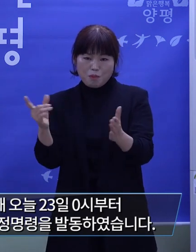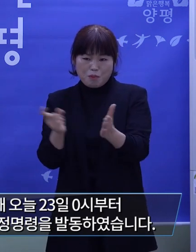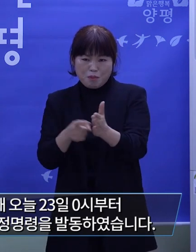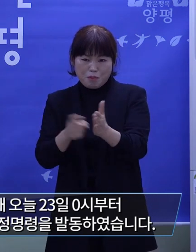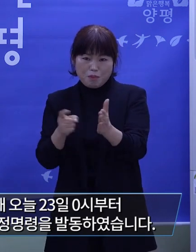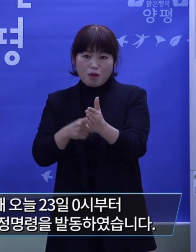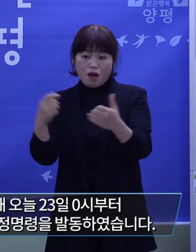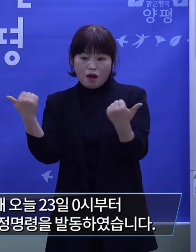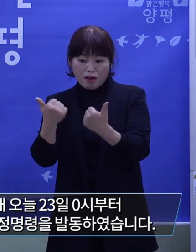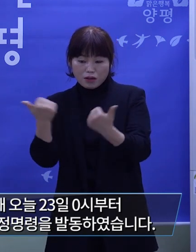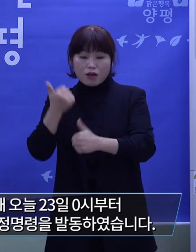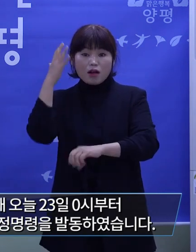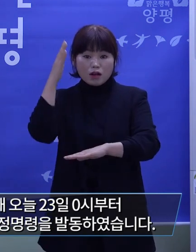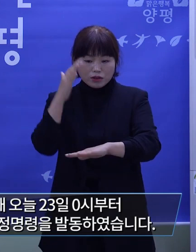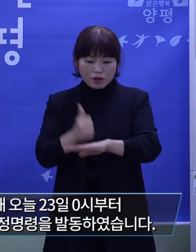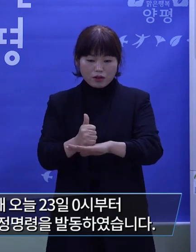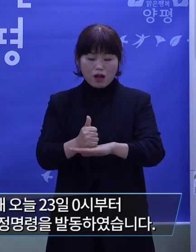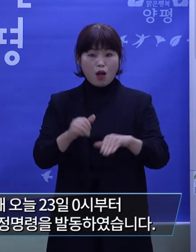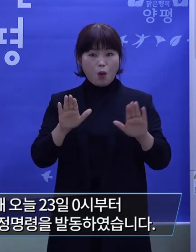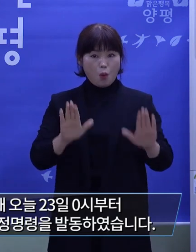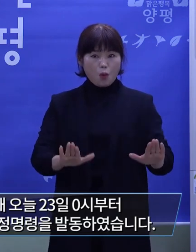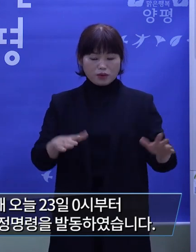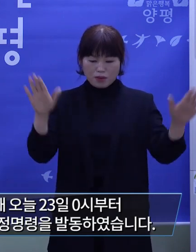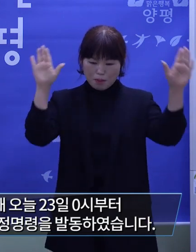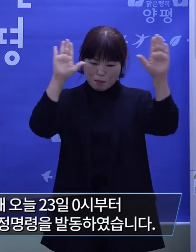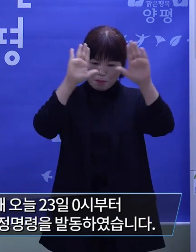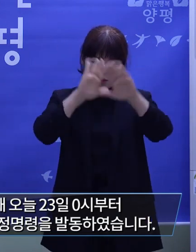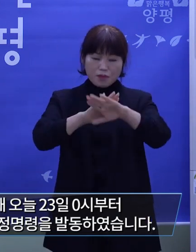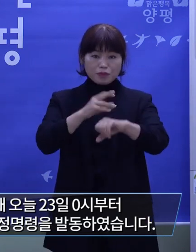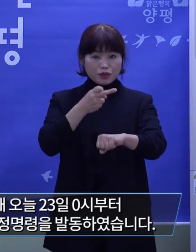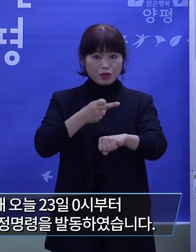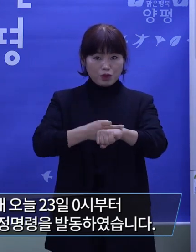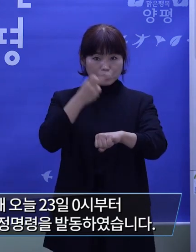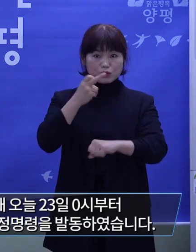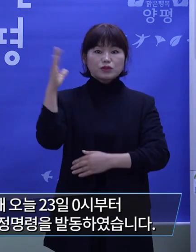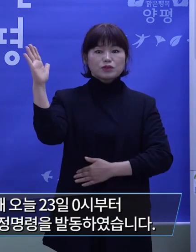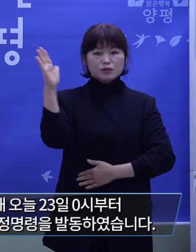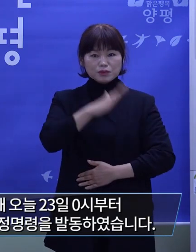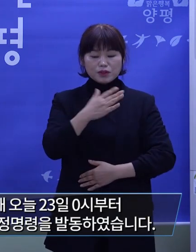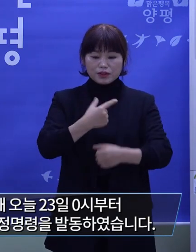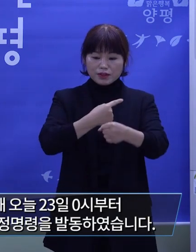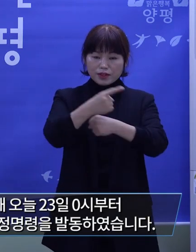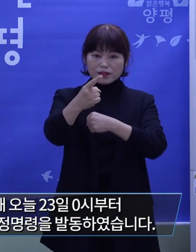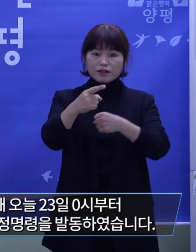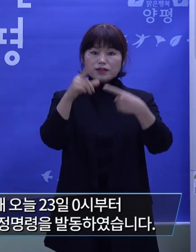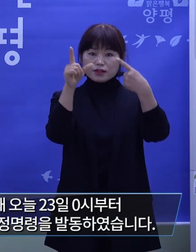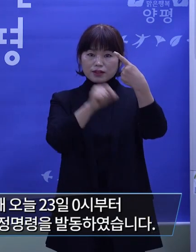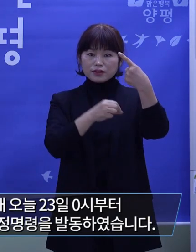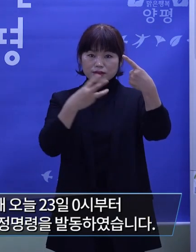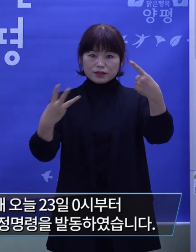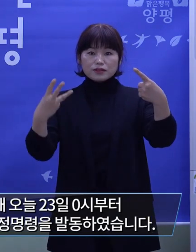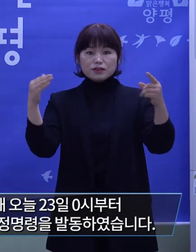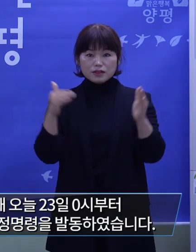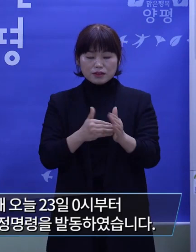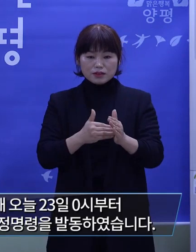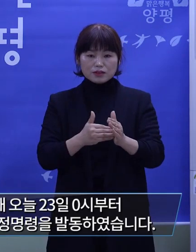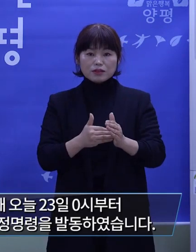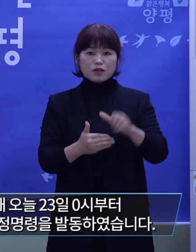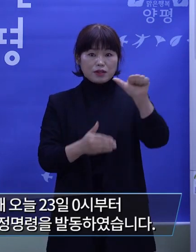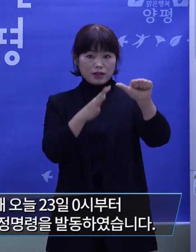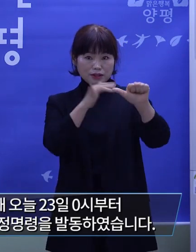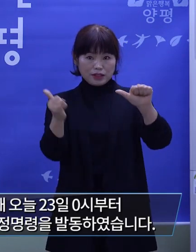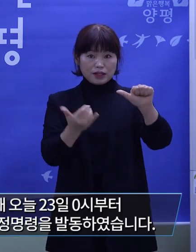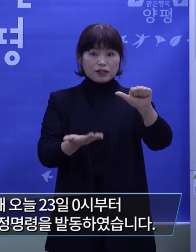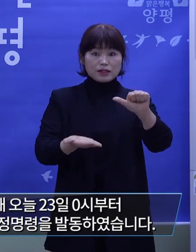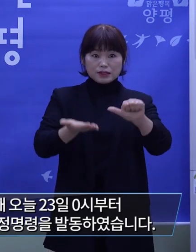오늘 23일 0시부터 내년도 1월 3일까지 5인 이상의 사적